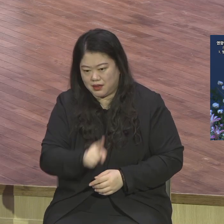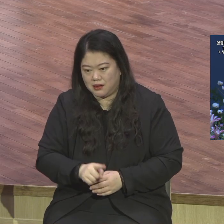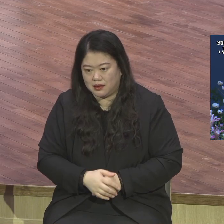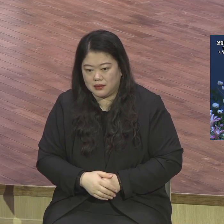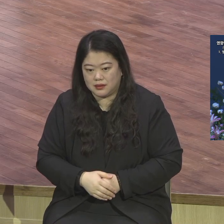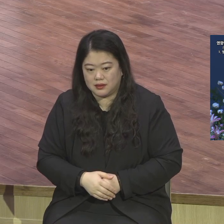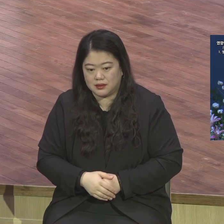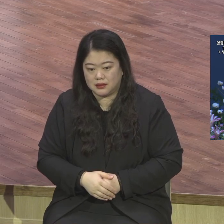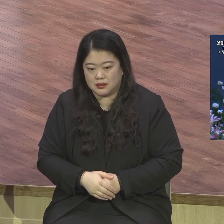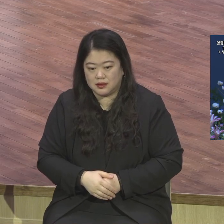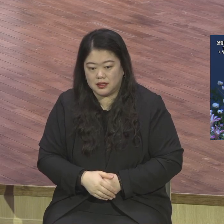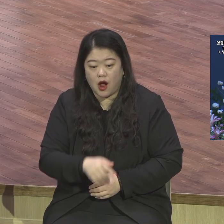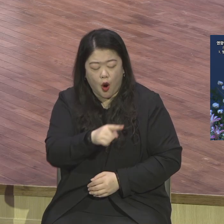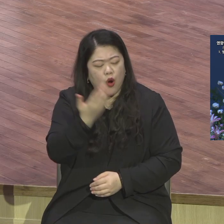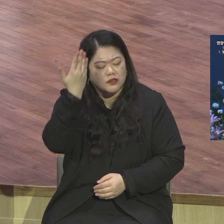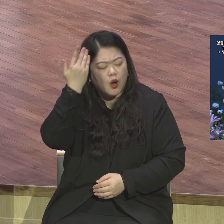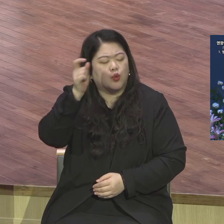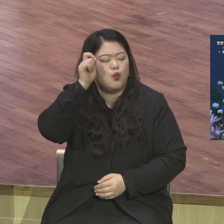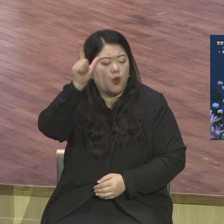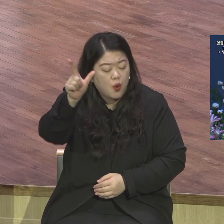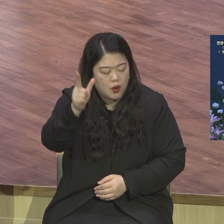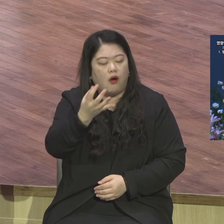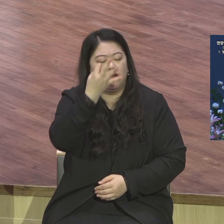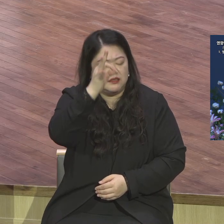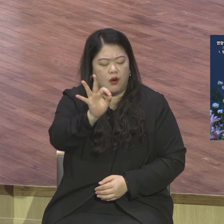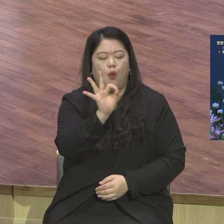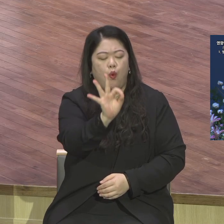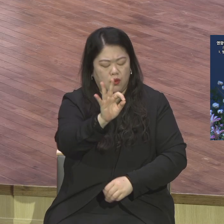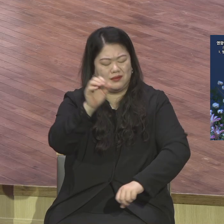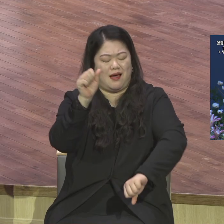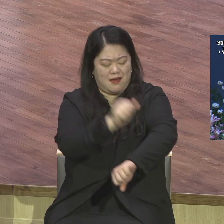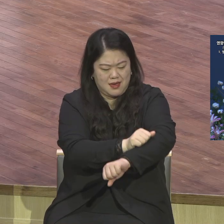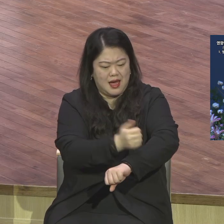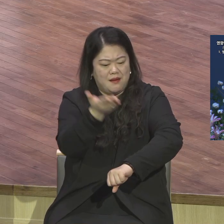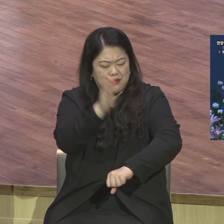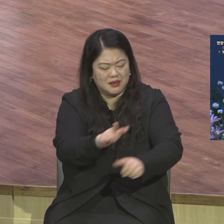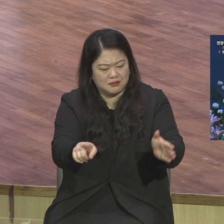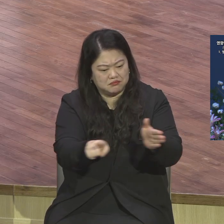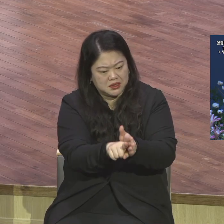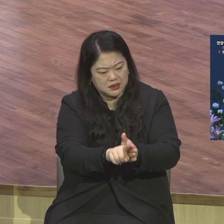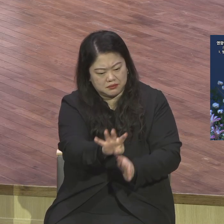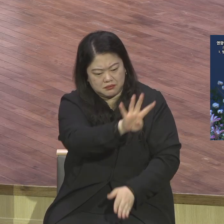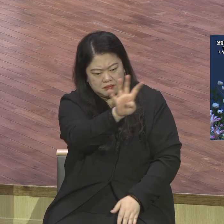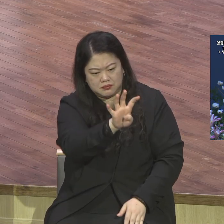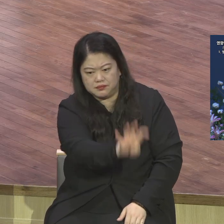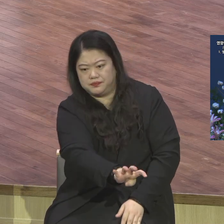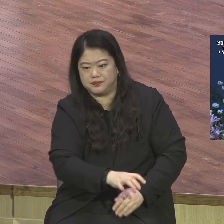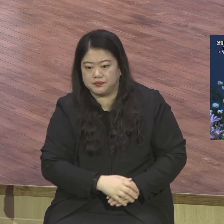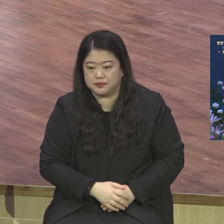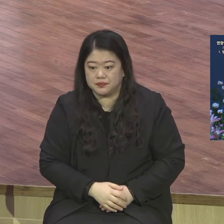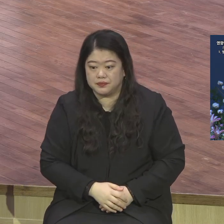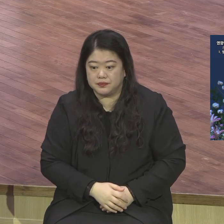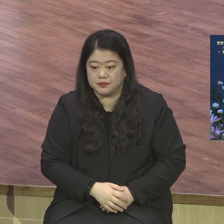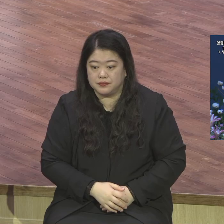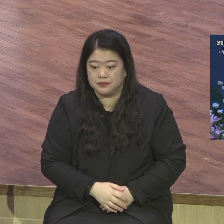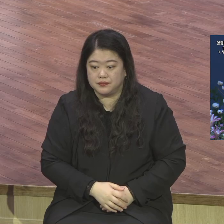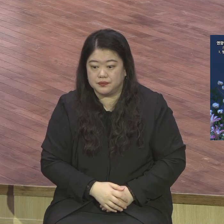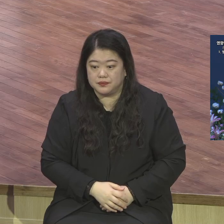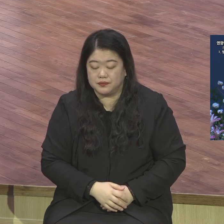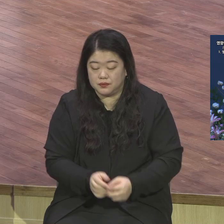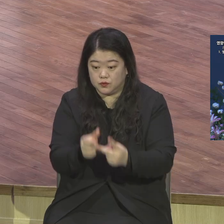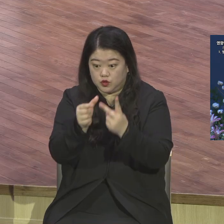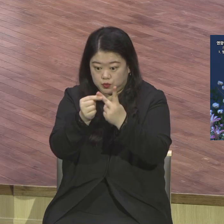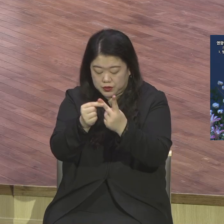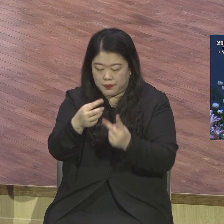참 믿음은 아니다. 그것은 그런 말씀이에요. 기생 라합도 같은 맥락에서 봐야 됩니다.